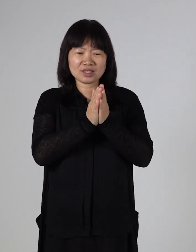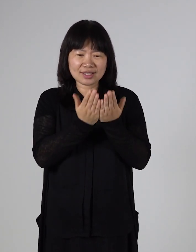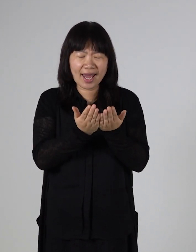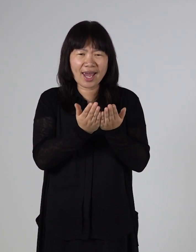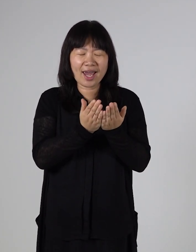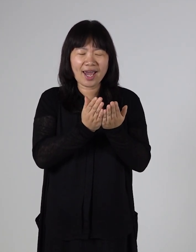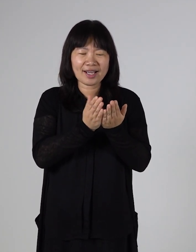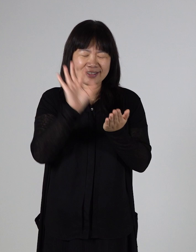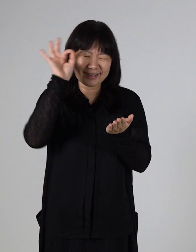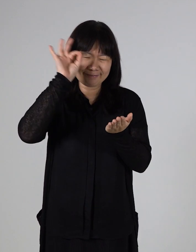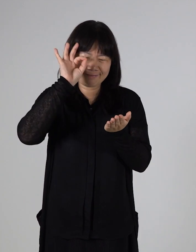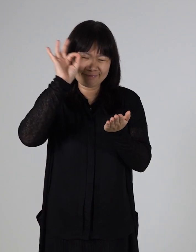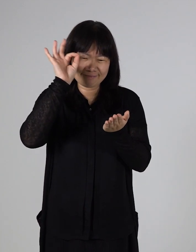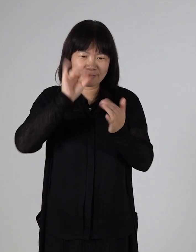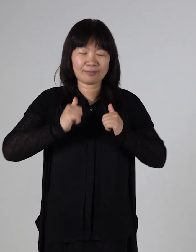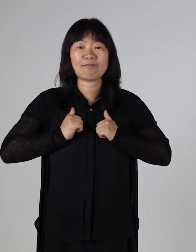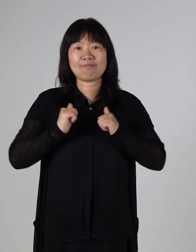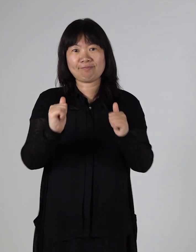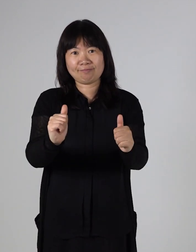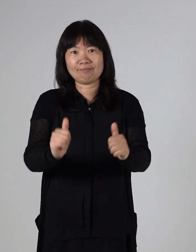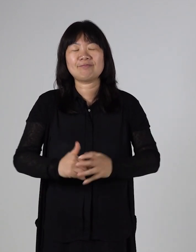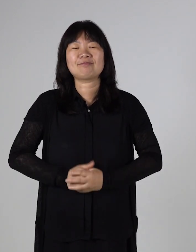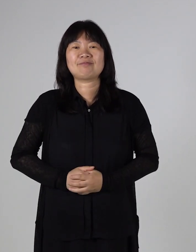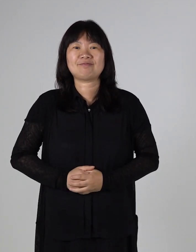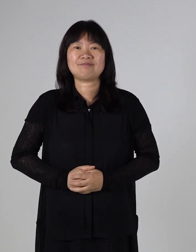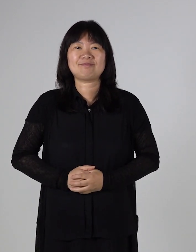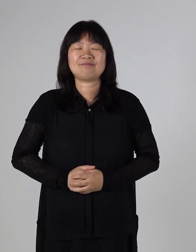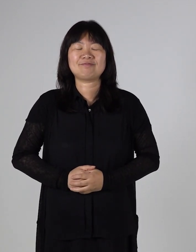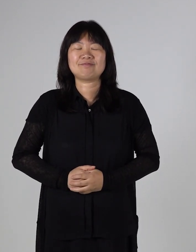없나 막 뒤져봤어요. 그랬더니